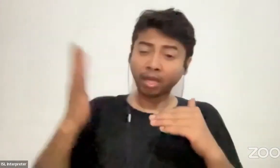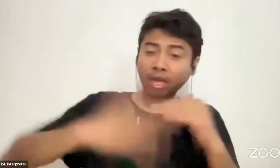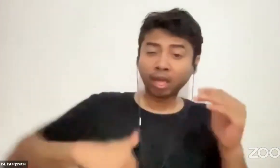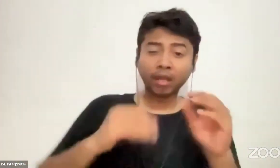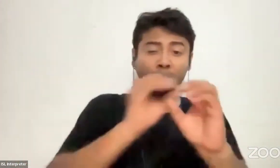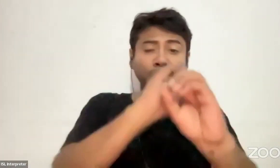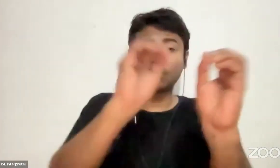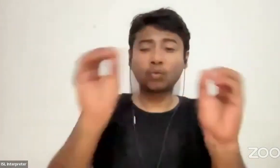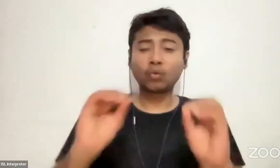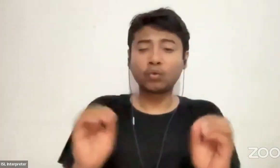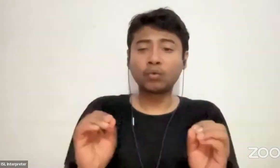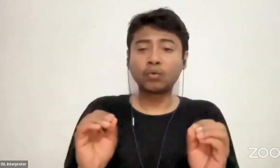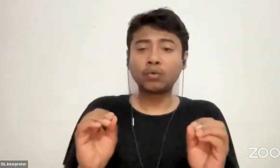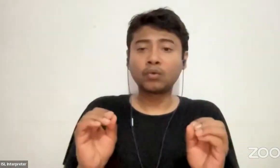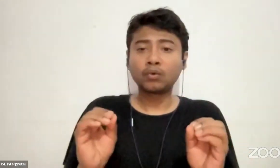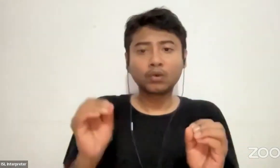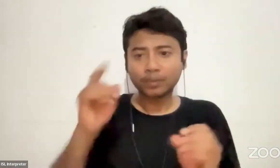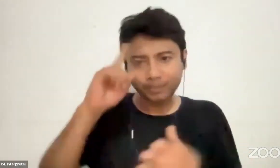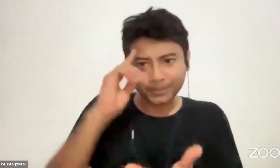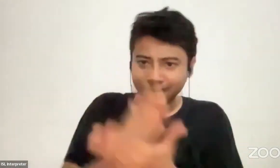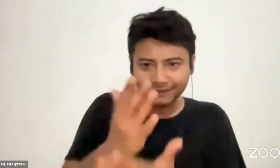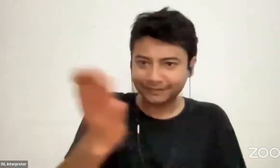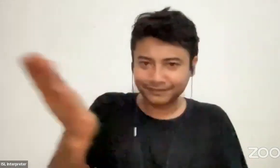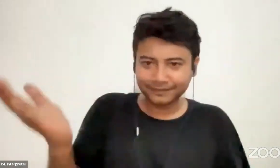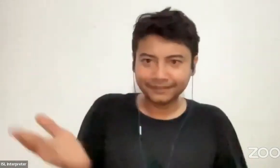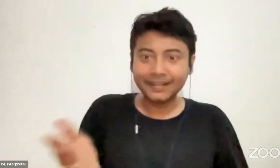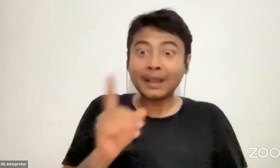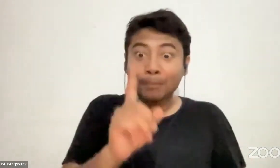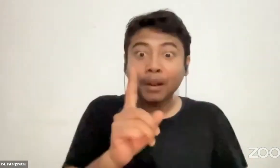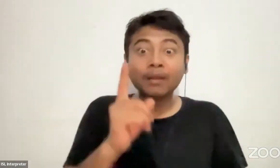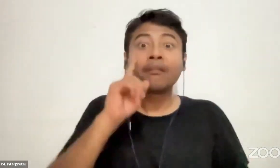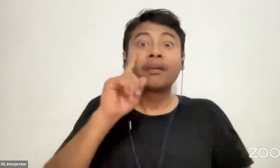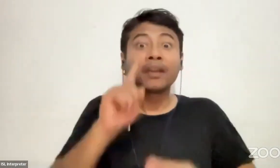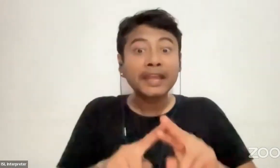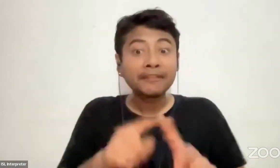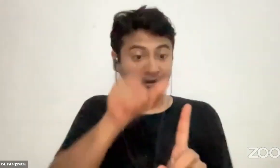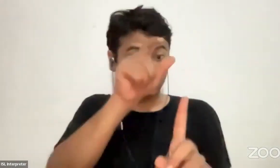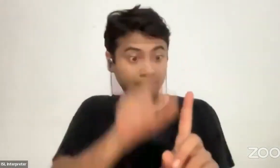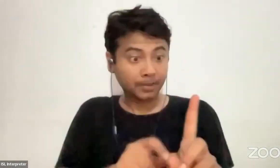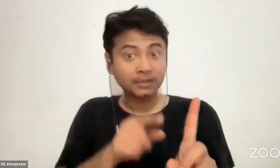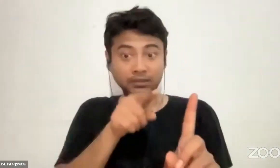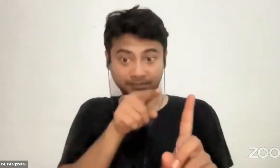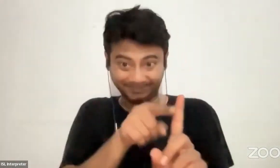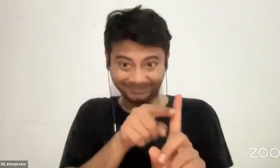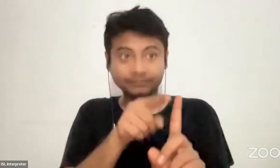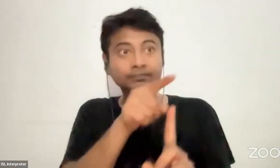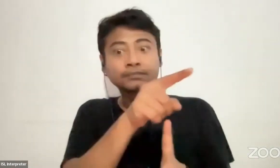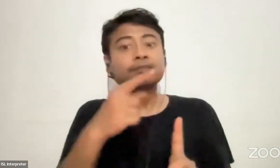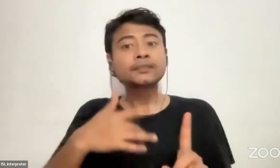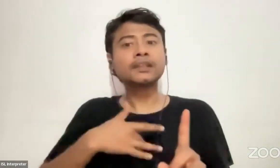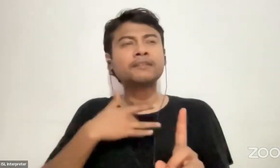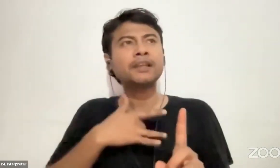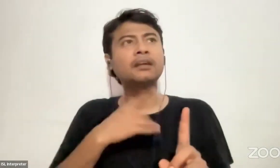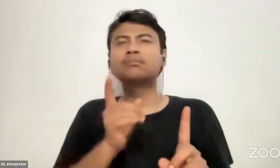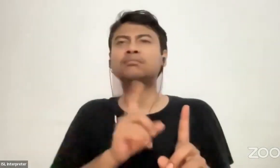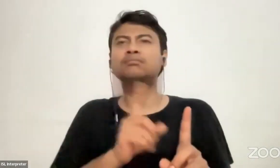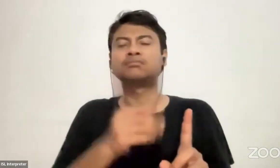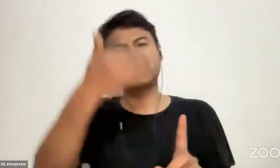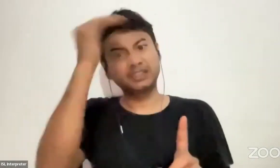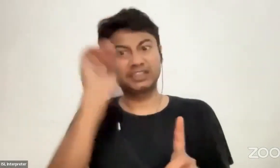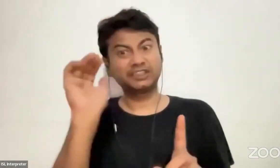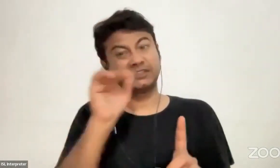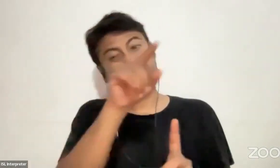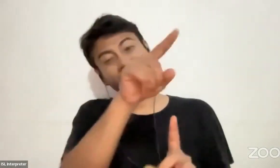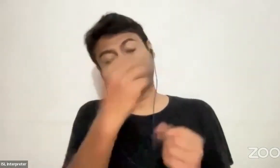अध्यात्म में उसका पहला कदम है। तो इसलिए भगवान क्या करते हैं, उसकी खुद से वो कहता है कि अच्छा मेरे को तो जो है शिव जी अच्छे लग